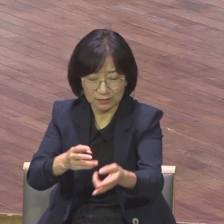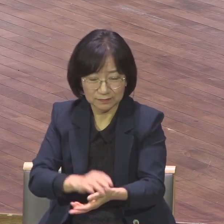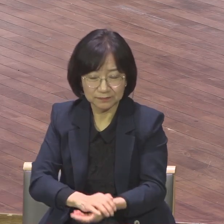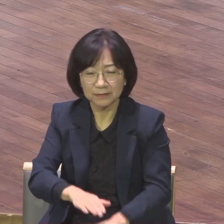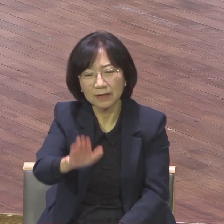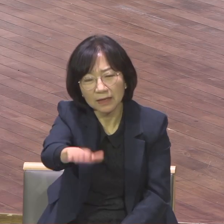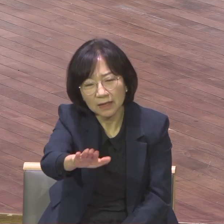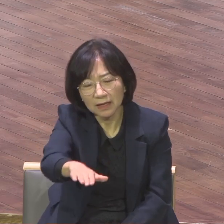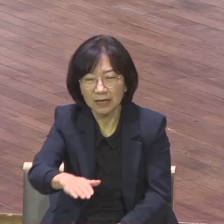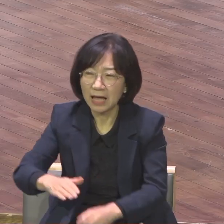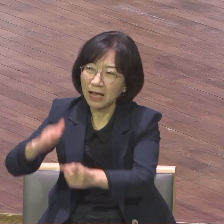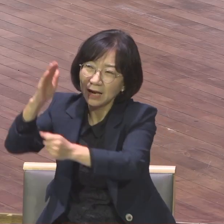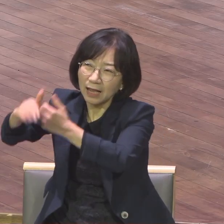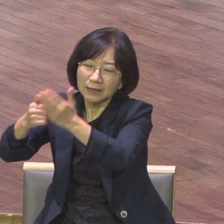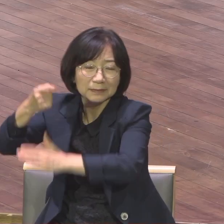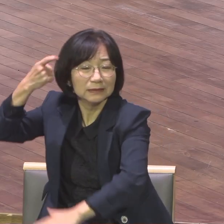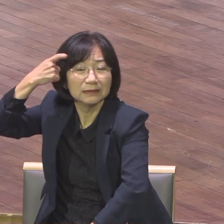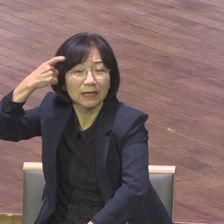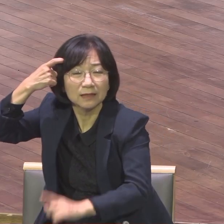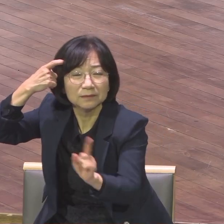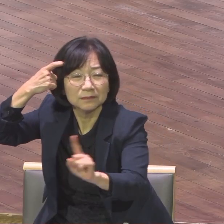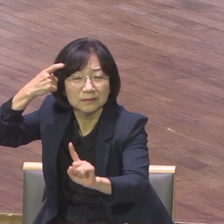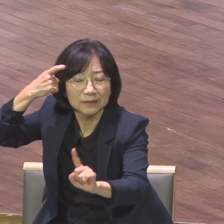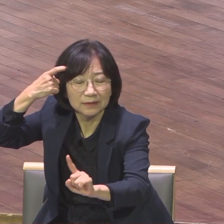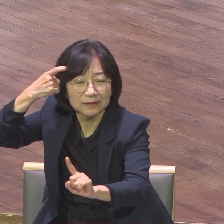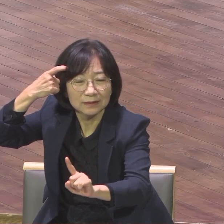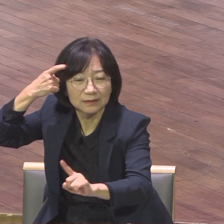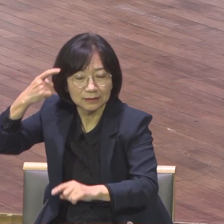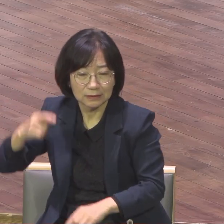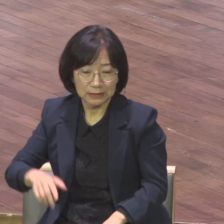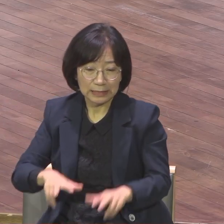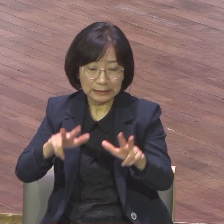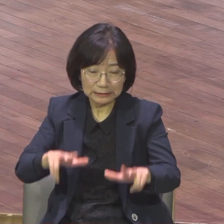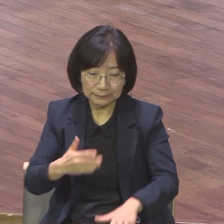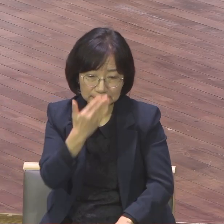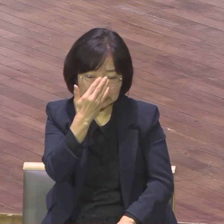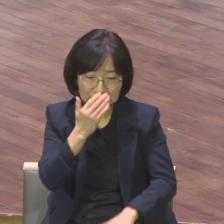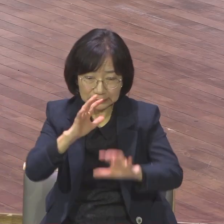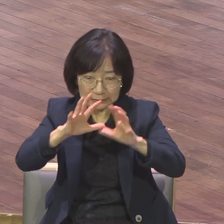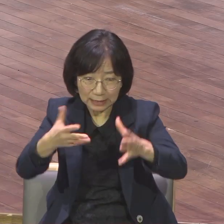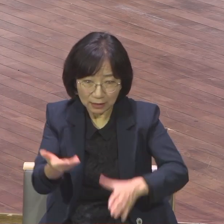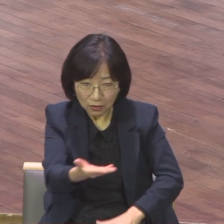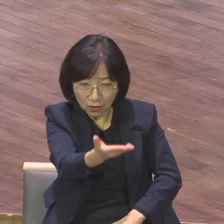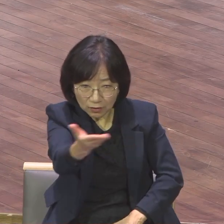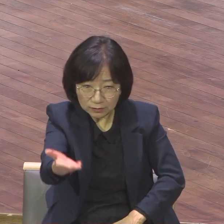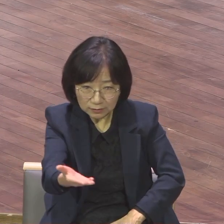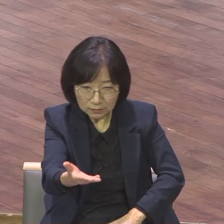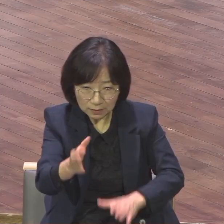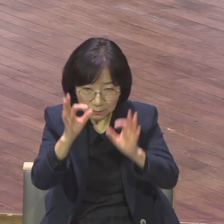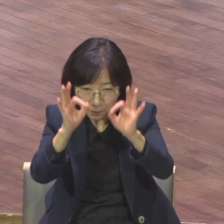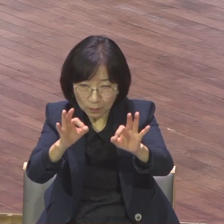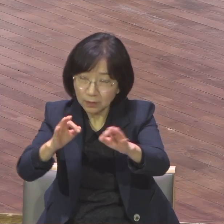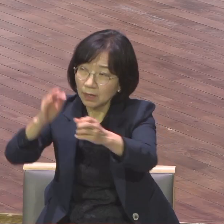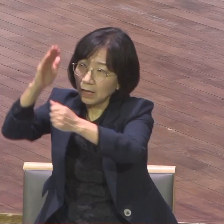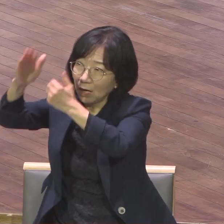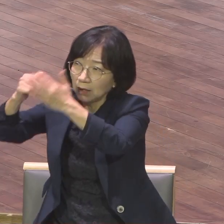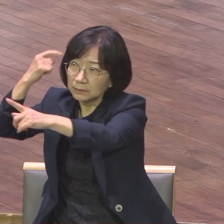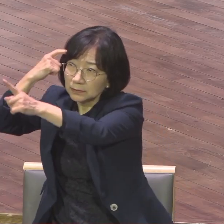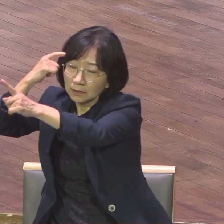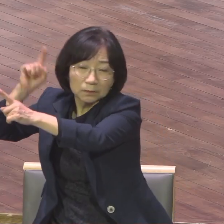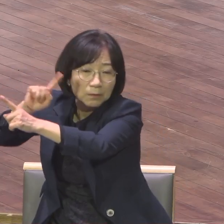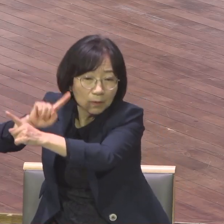하나님의 생각이 뭐냐? 지금 우리 유다를 향한 하나님의 생각이 뭐냐? 이걸